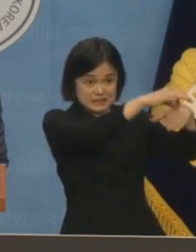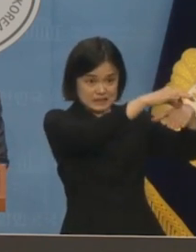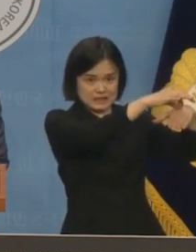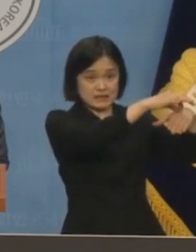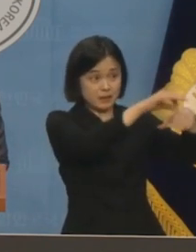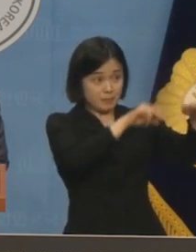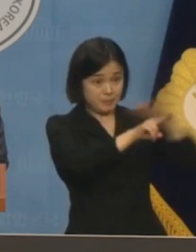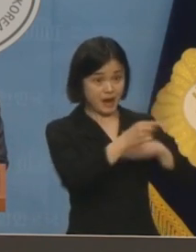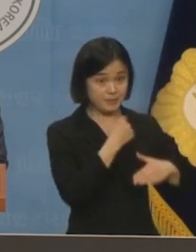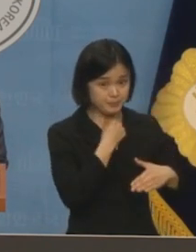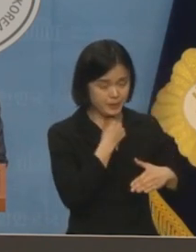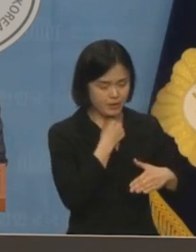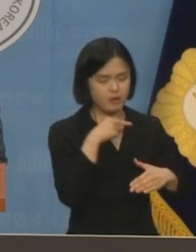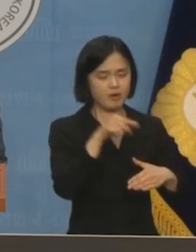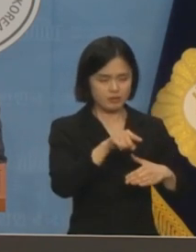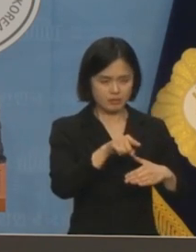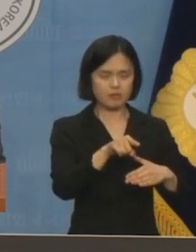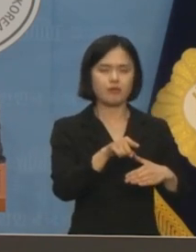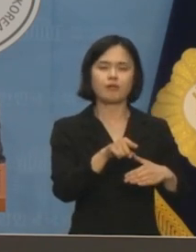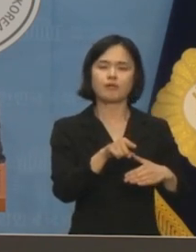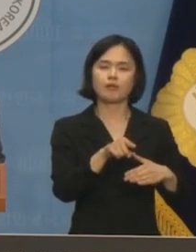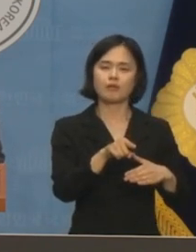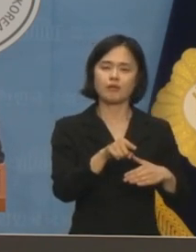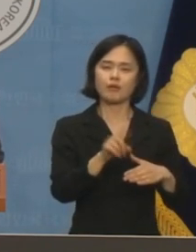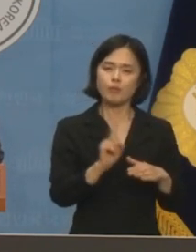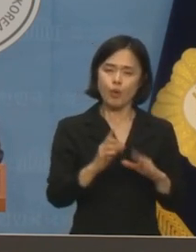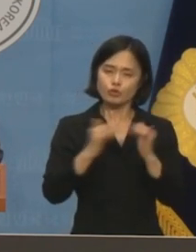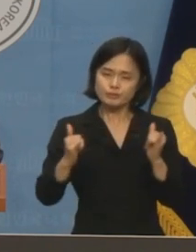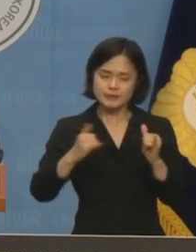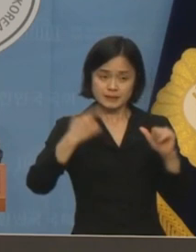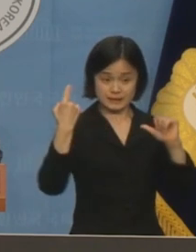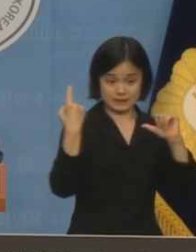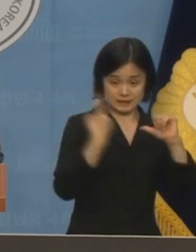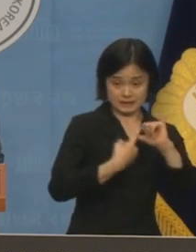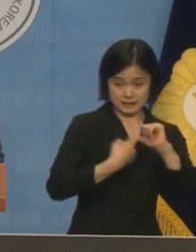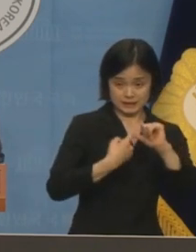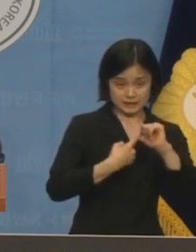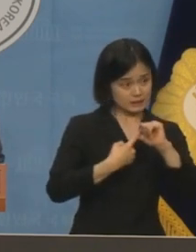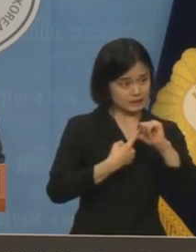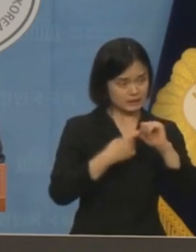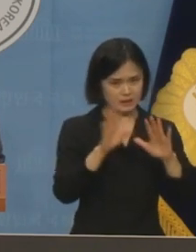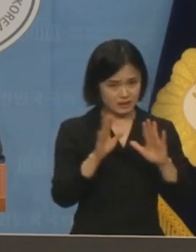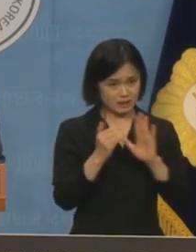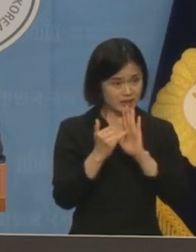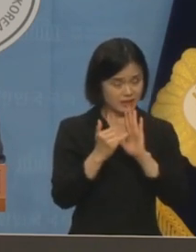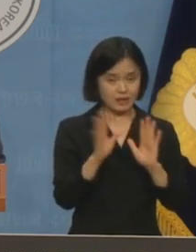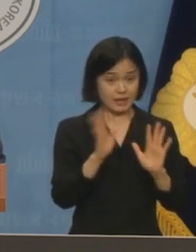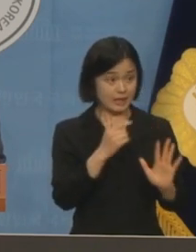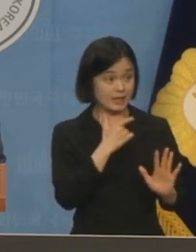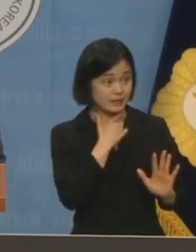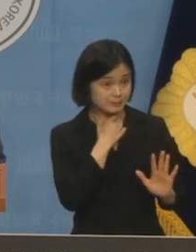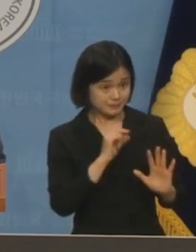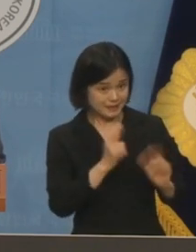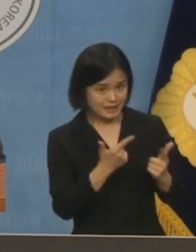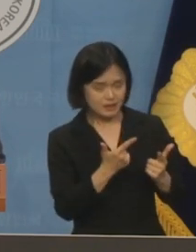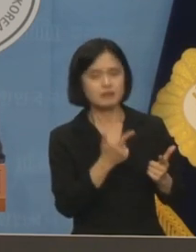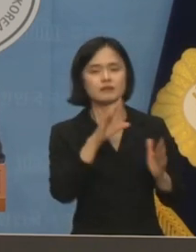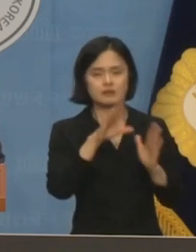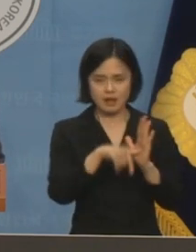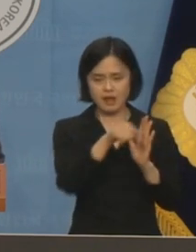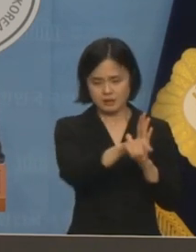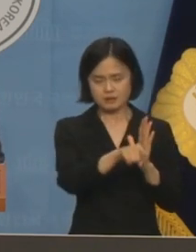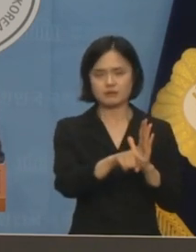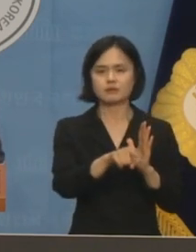길이며 국민들의 지탄에서 자유로울 수 있는 길임을 다시 한번 천명하며 다음과 같이